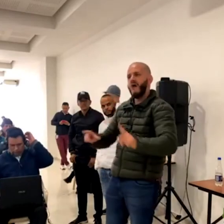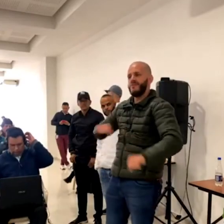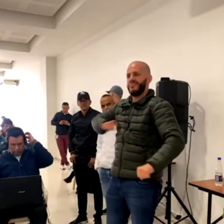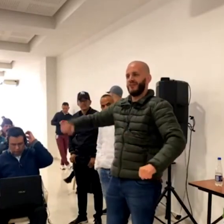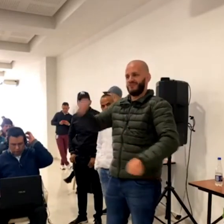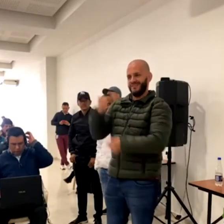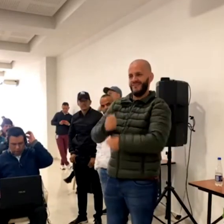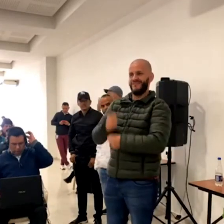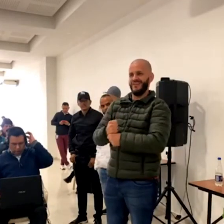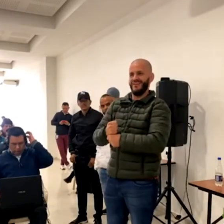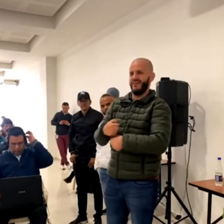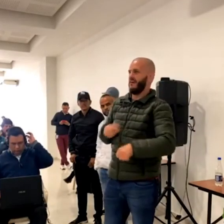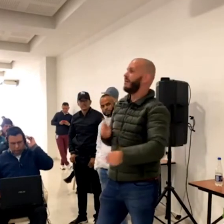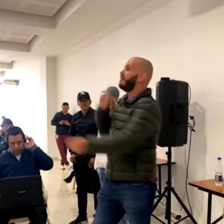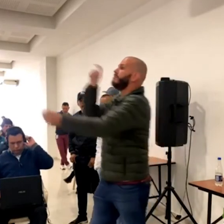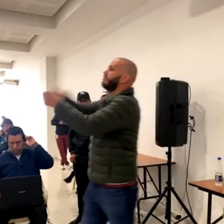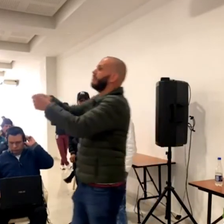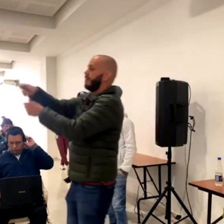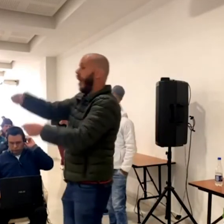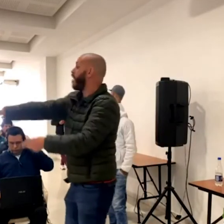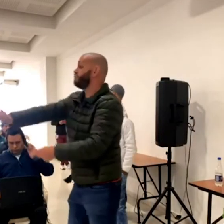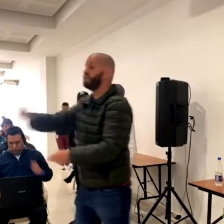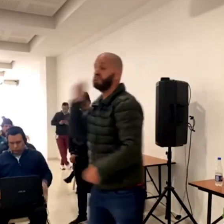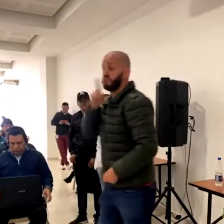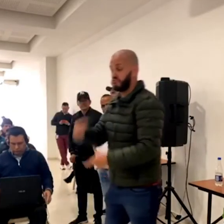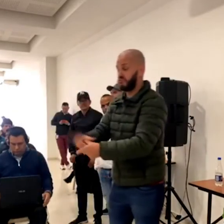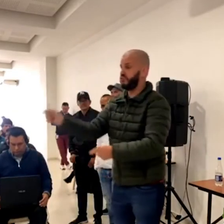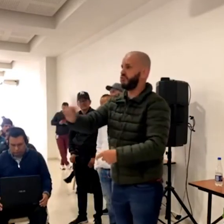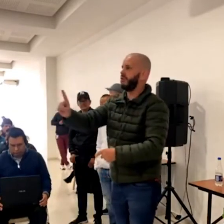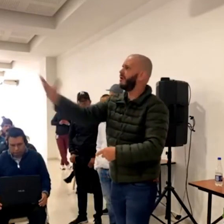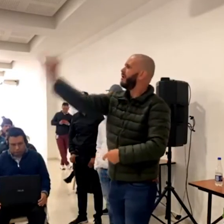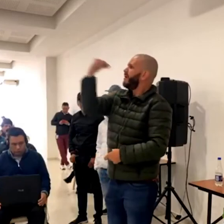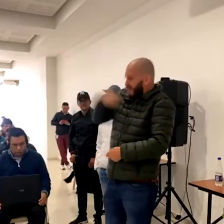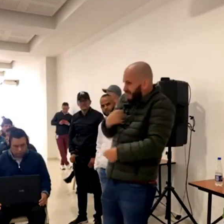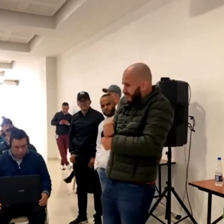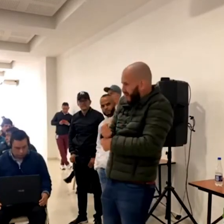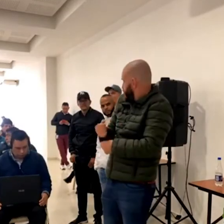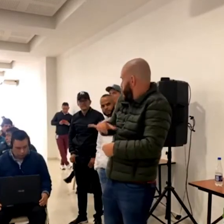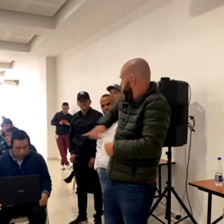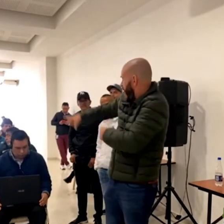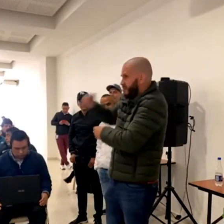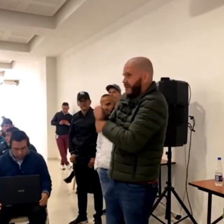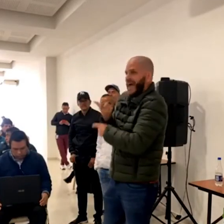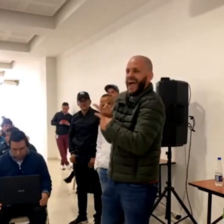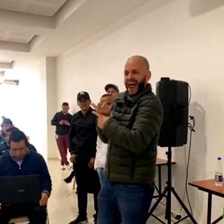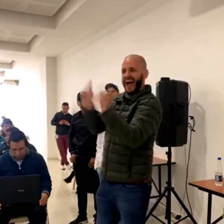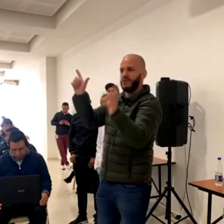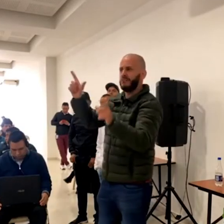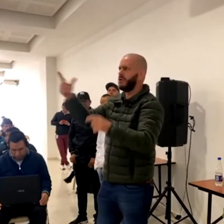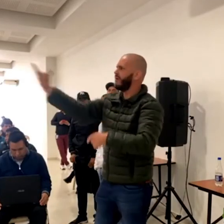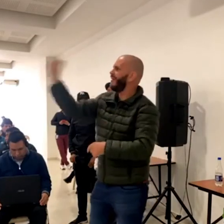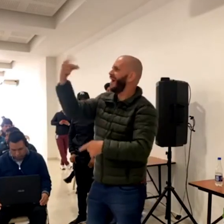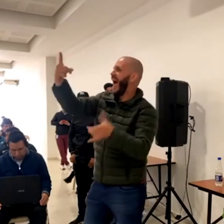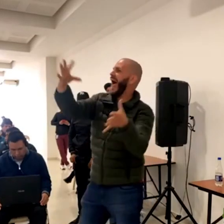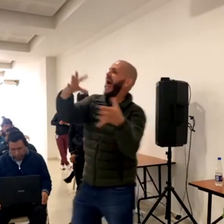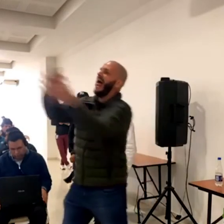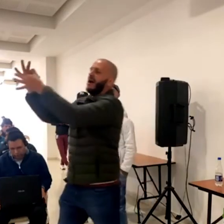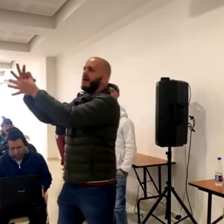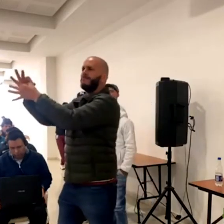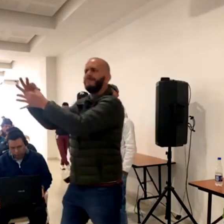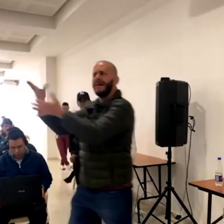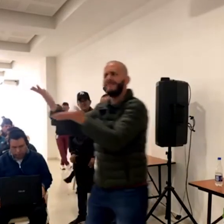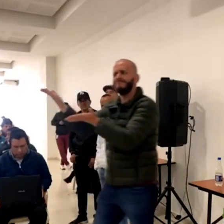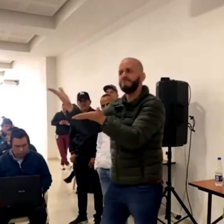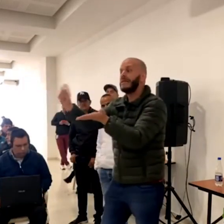trabajar ya nosotros pues al tener esta resolución si podemos hacerlo cómo hace para comunicar